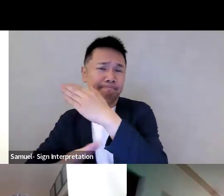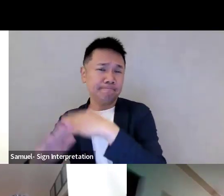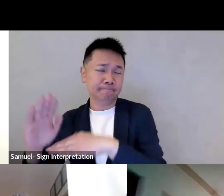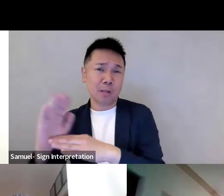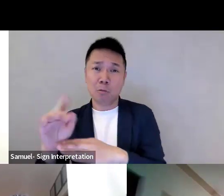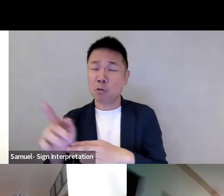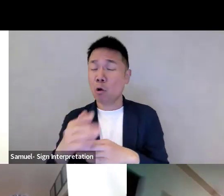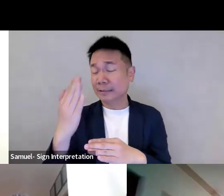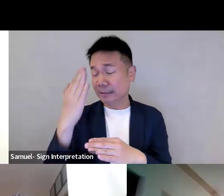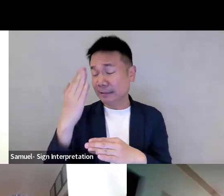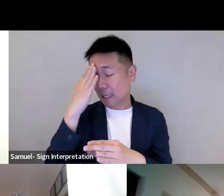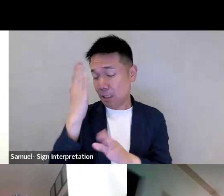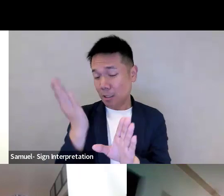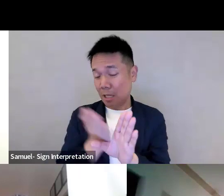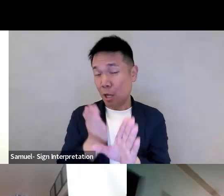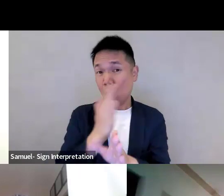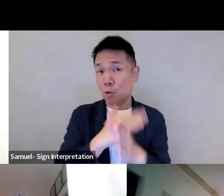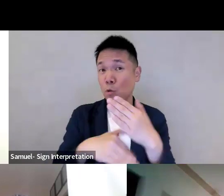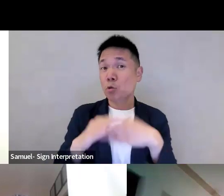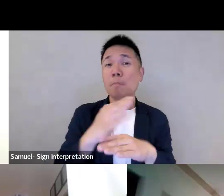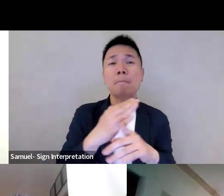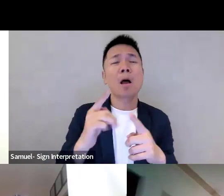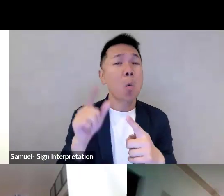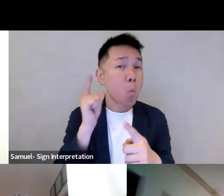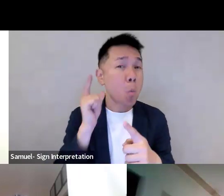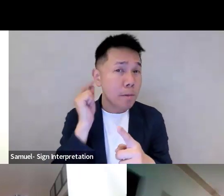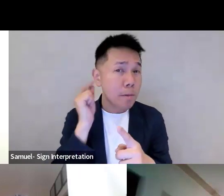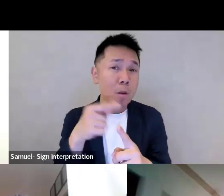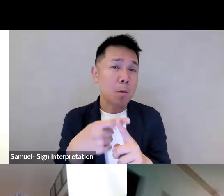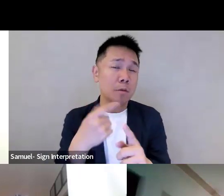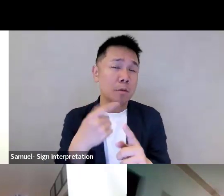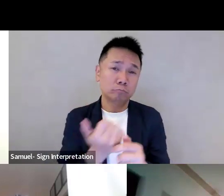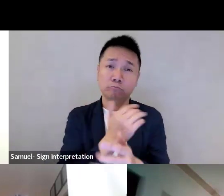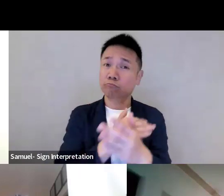是 Bhargavi 来去鼓励我。